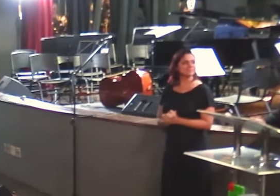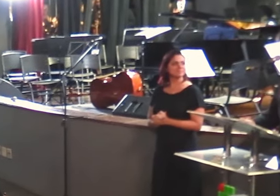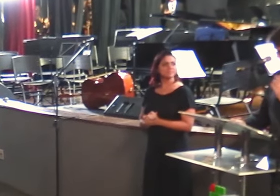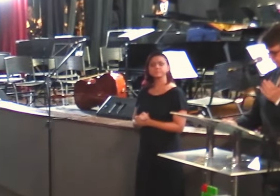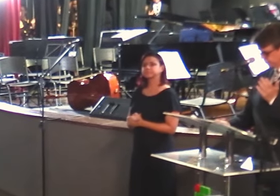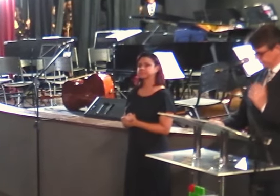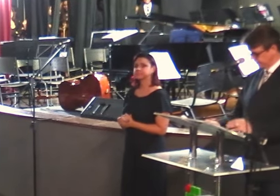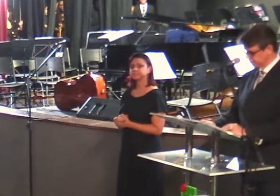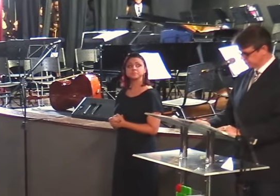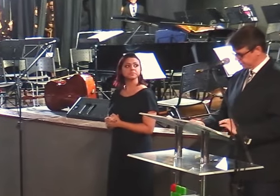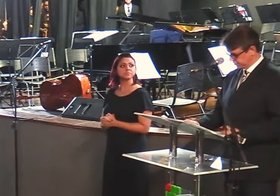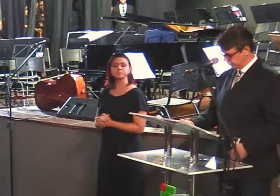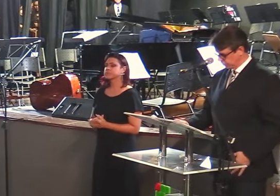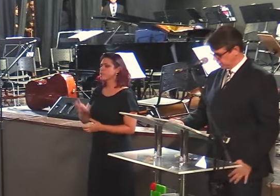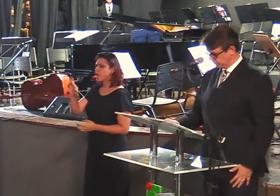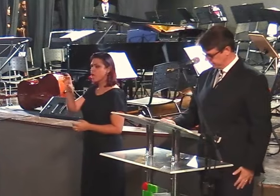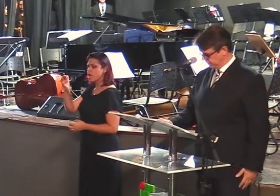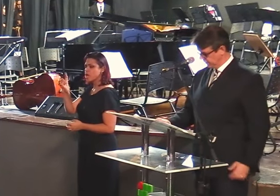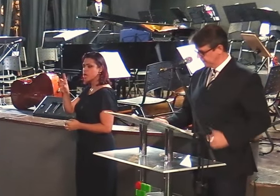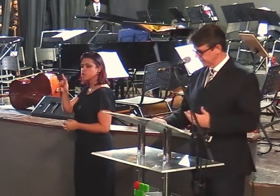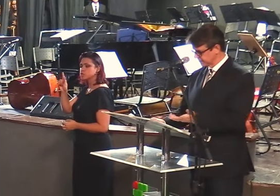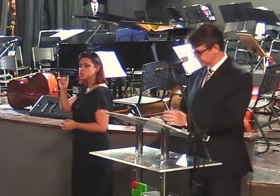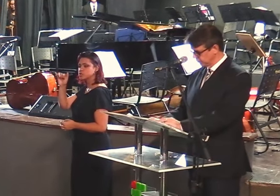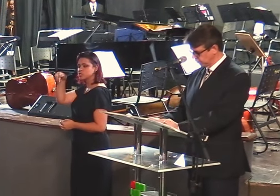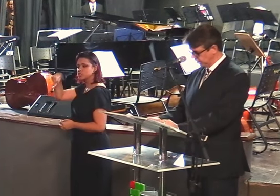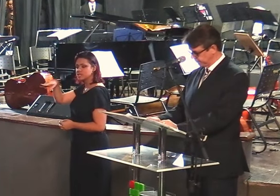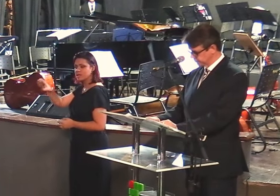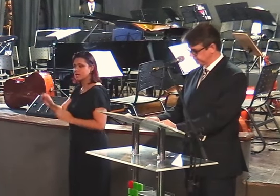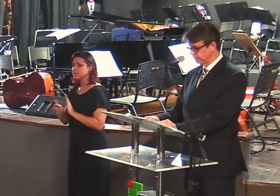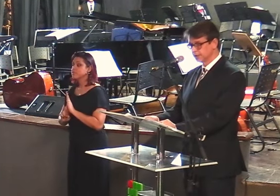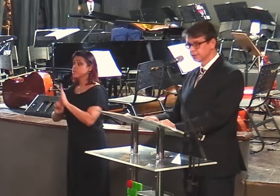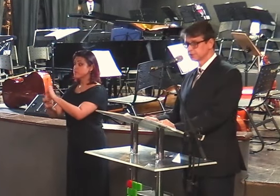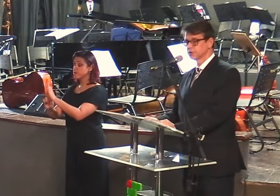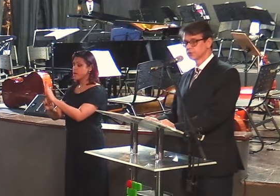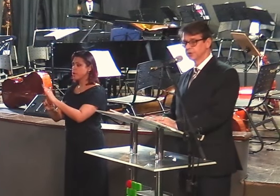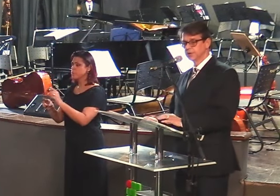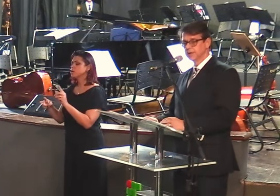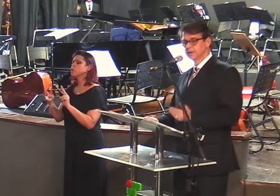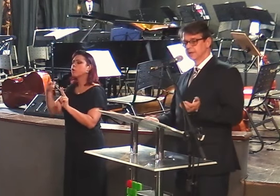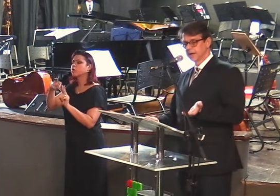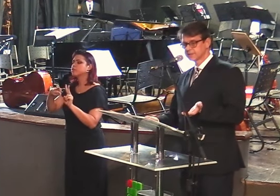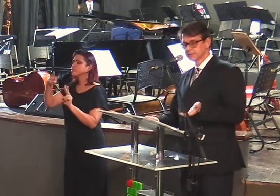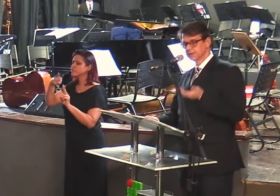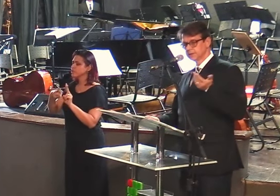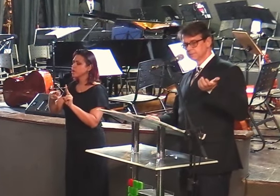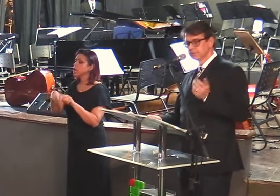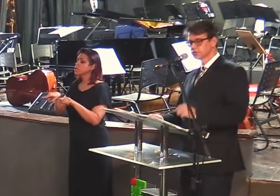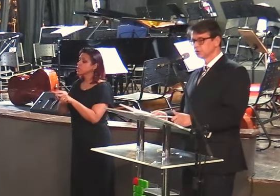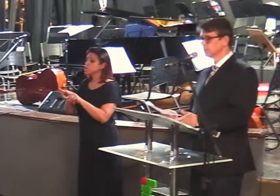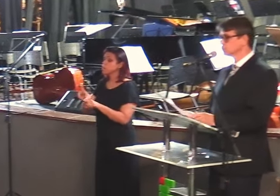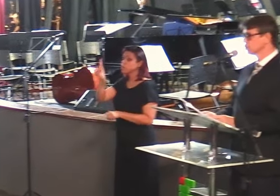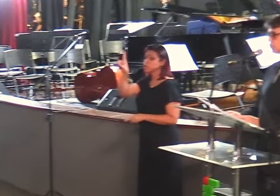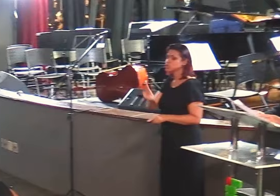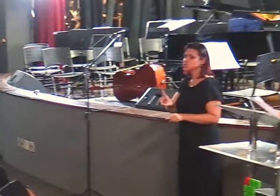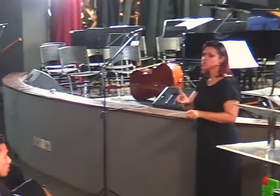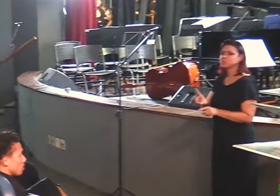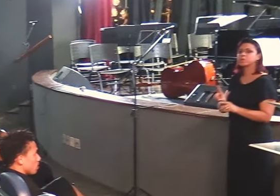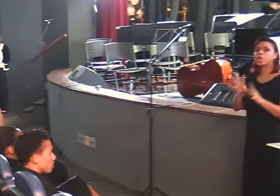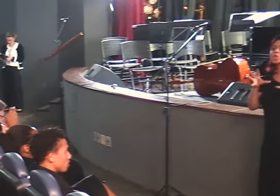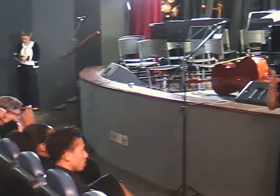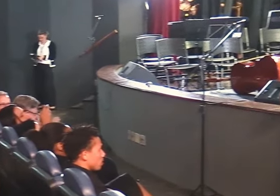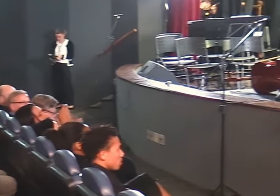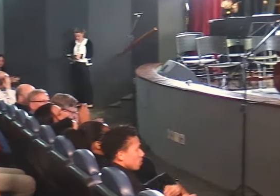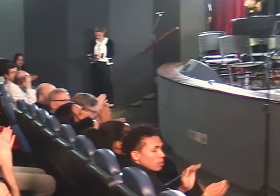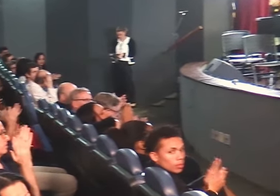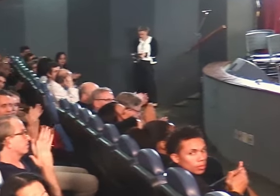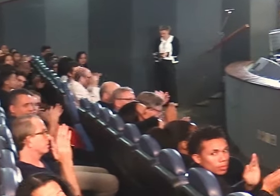Na pessoa de Rejane Teodoro, representando o Campus Viana e a diretoria, assim mencionamos todos os